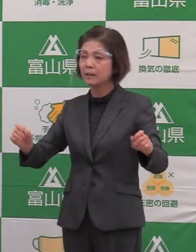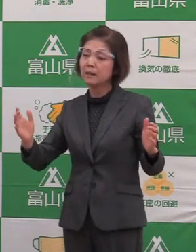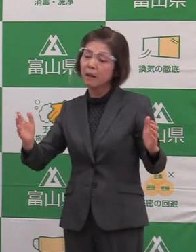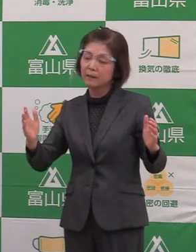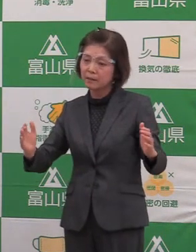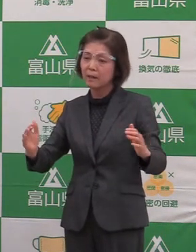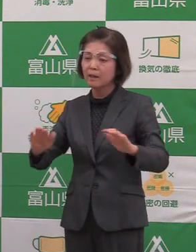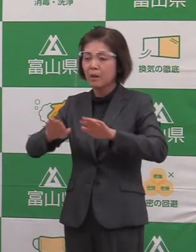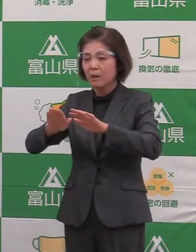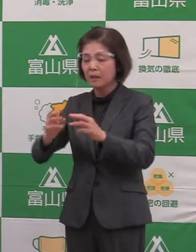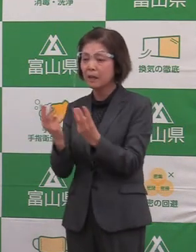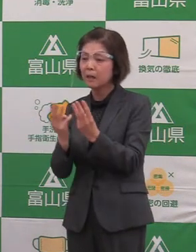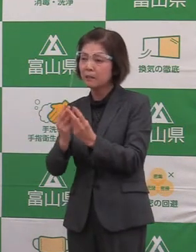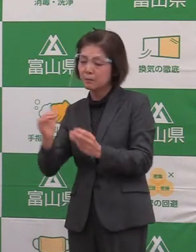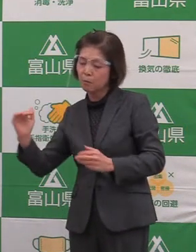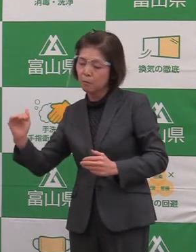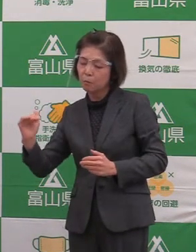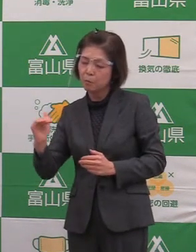ますので、